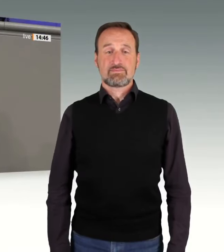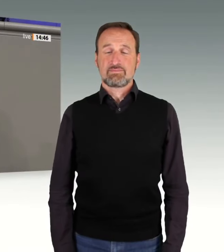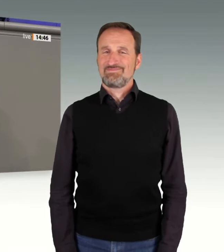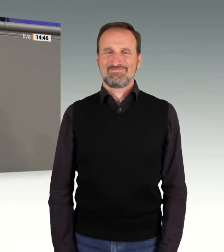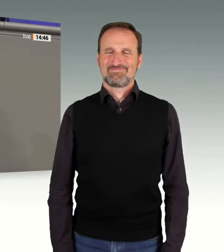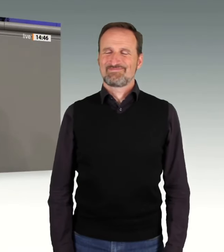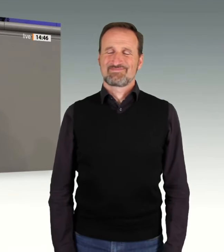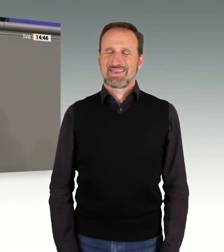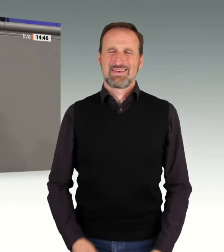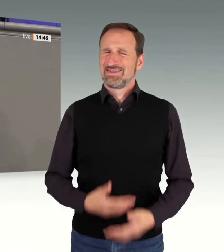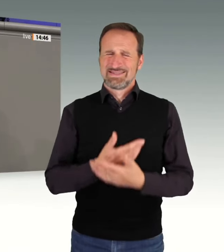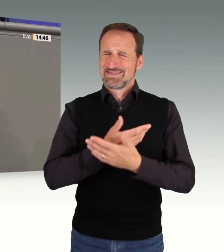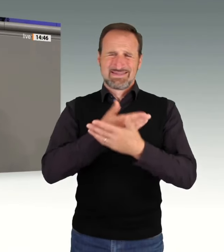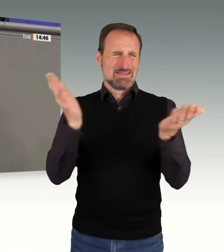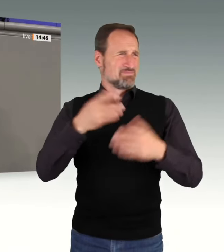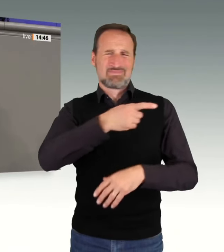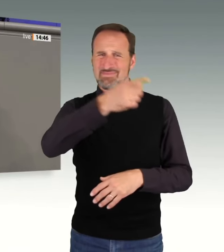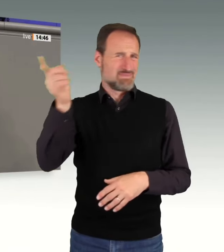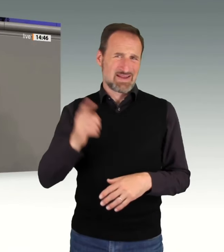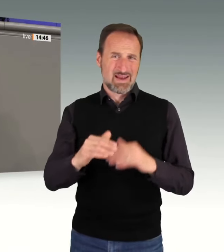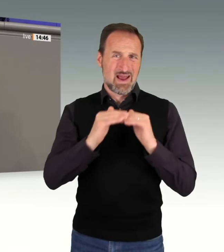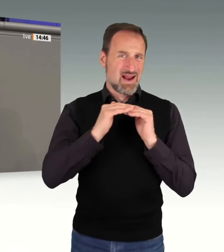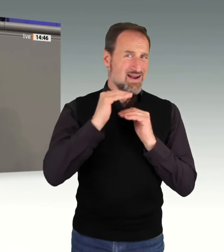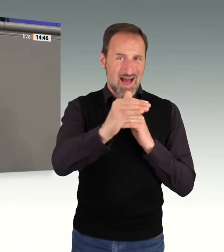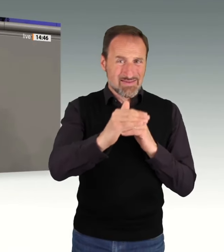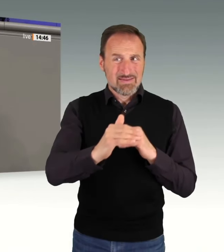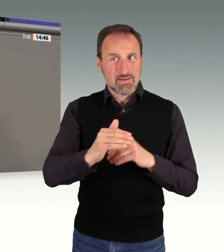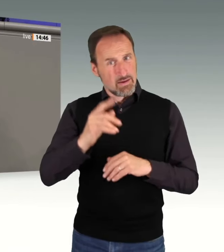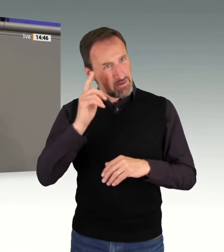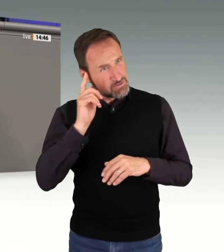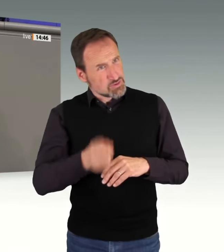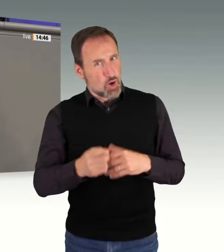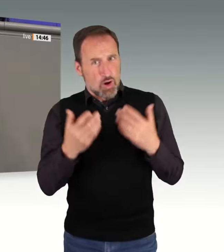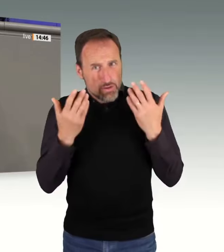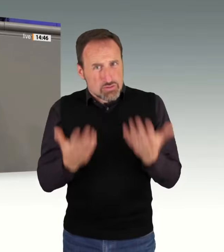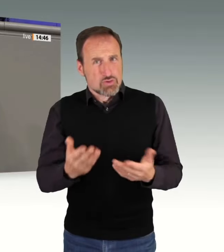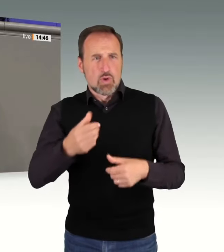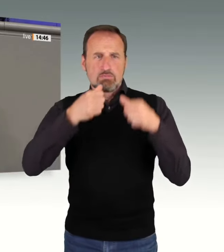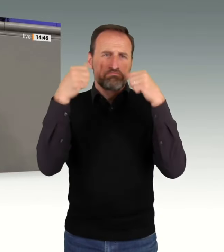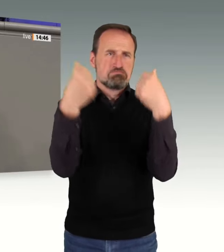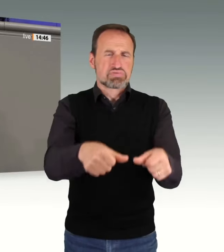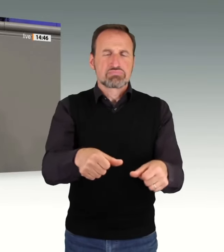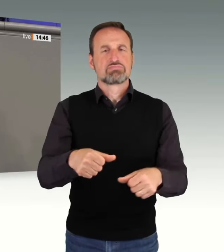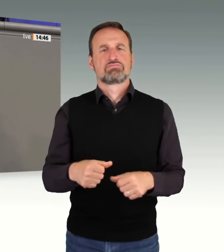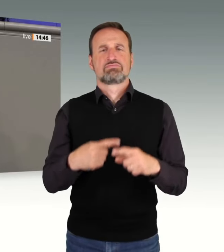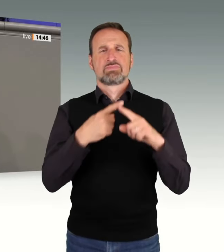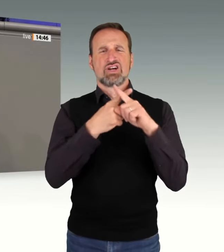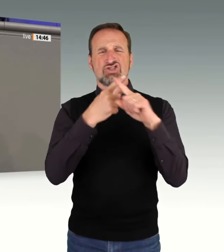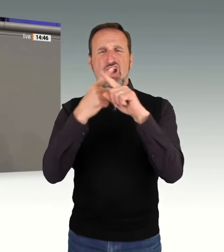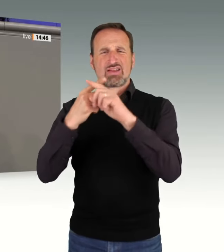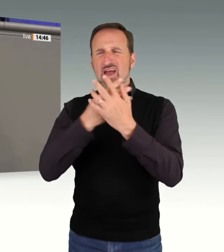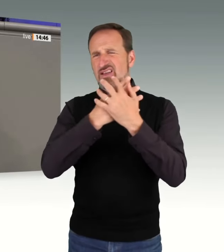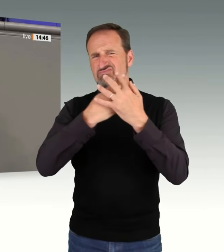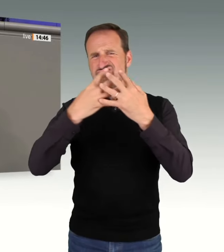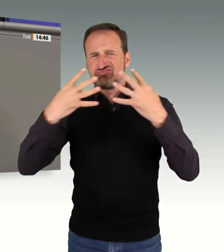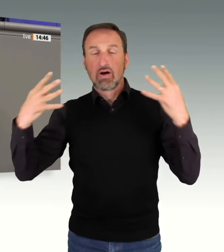Kein Land soll nicht verurteilt werden dazu, dass die Stacheldraht für Jahrzehnte deren